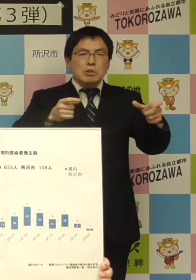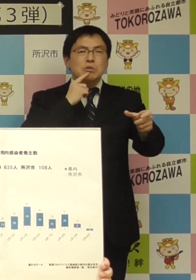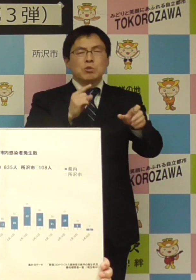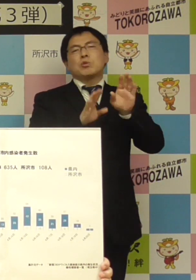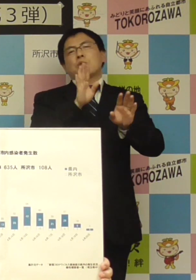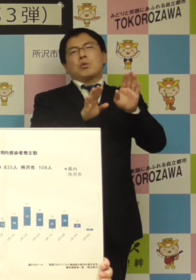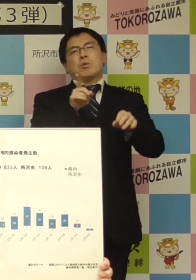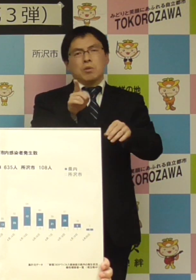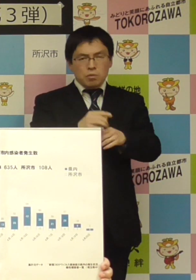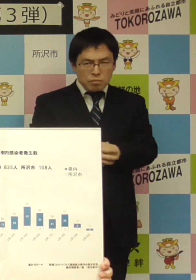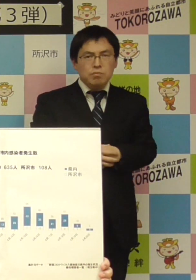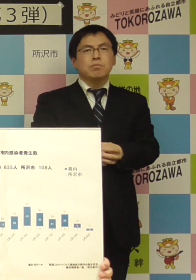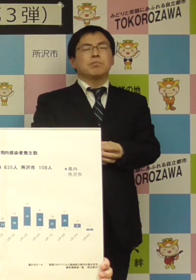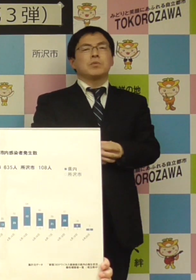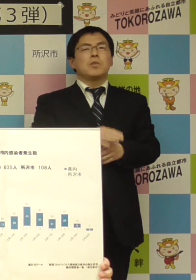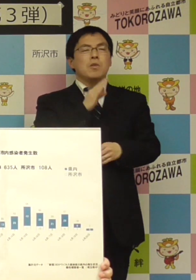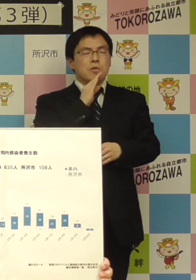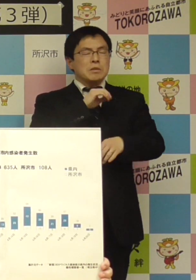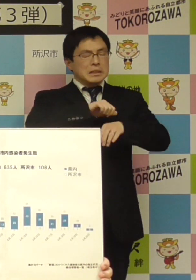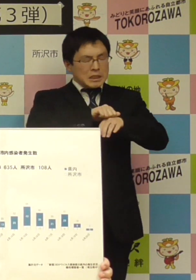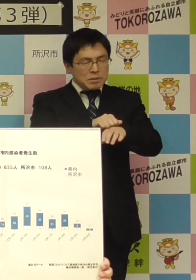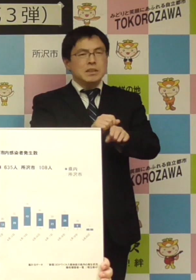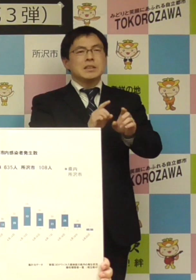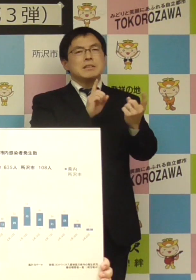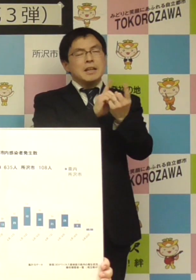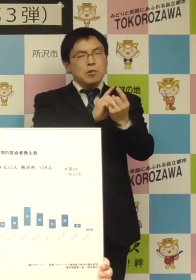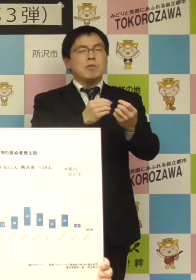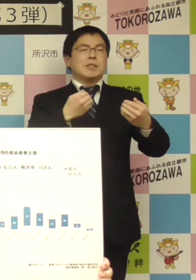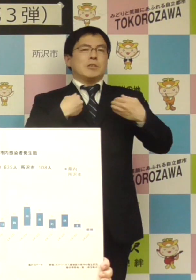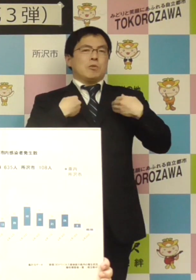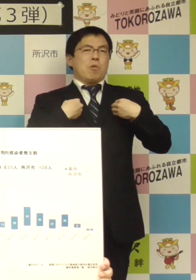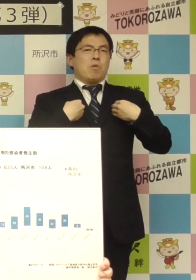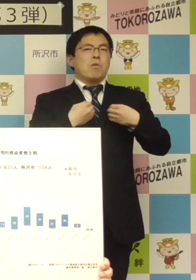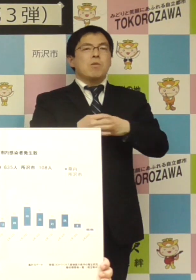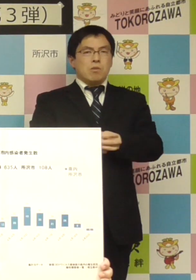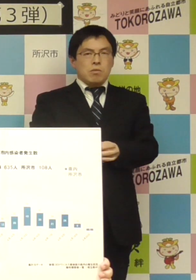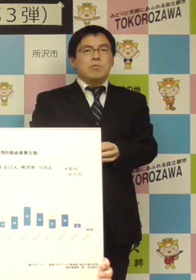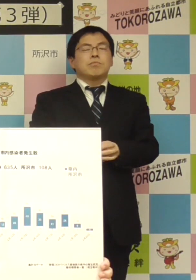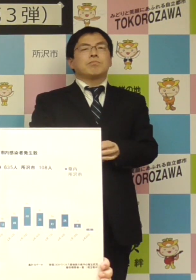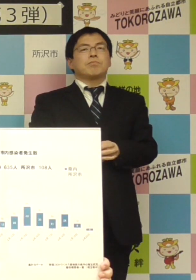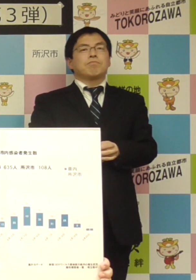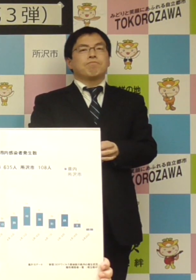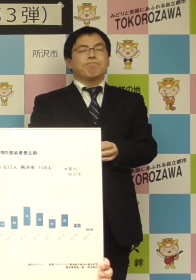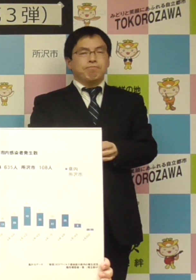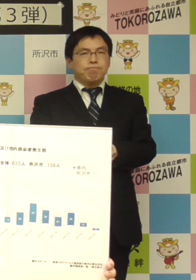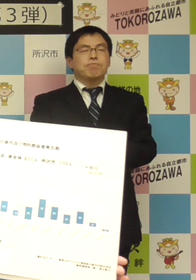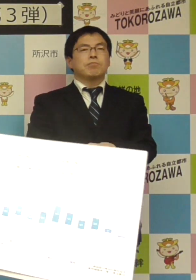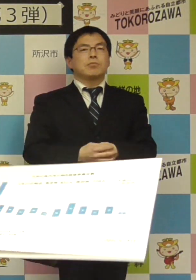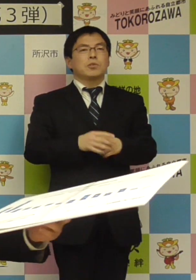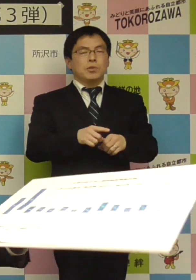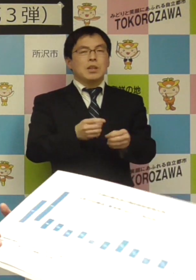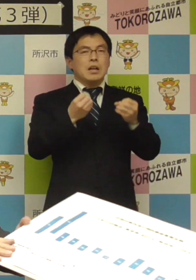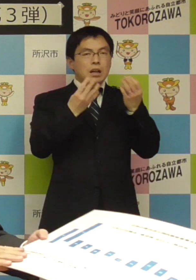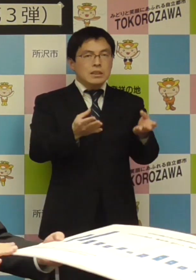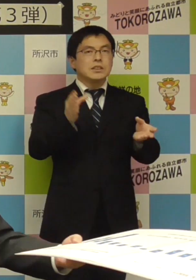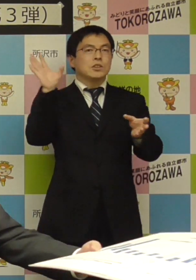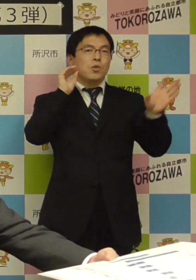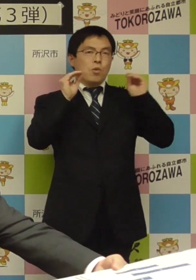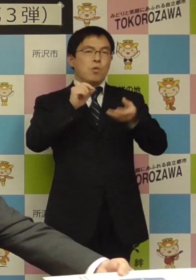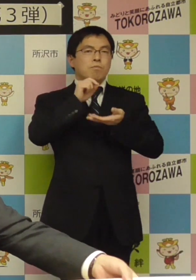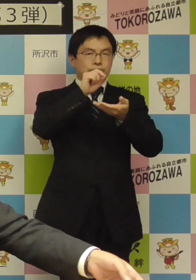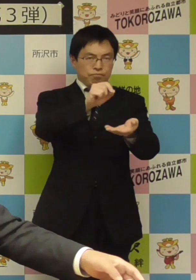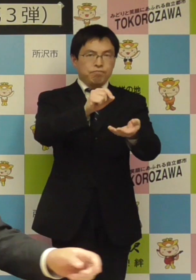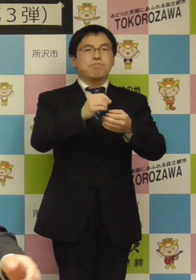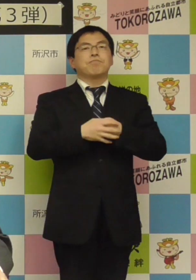に入ってしまいました。厳しい対応が必要であります。さて、ここで新たな情報を申し上げます